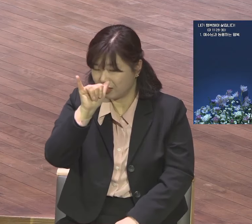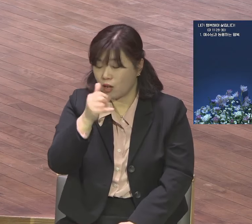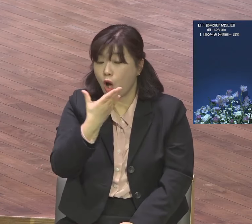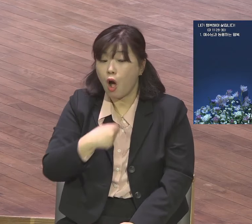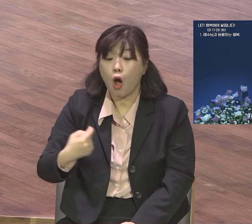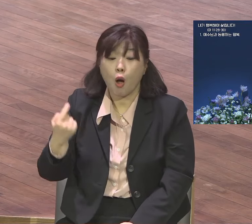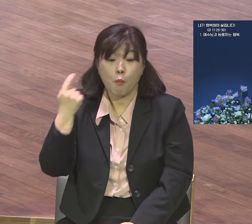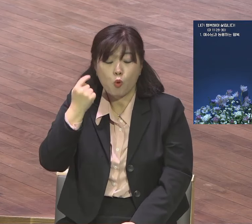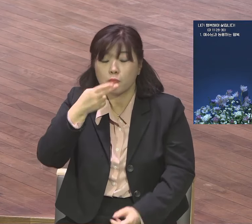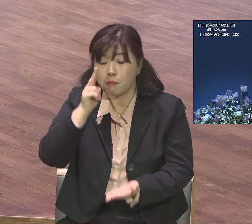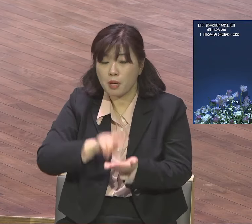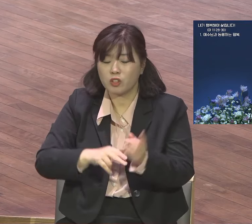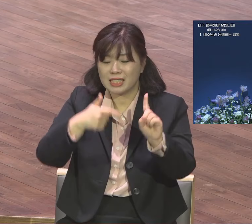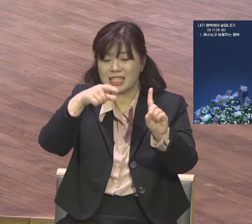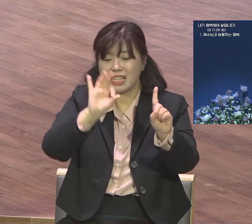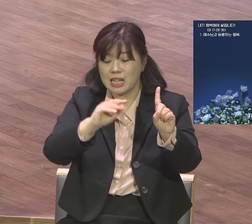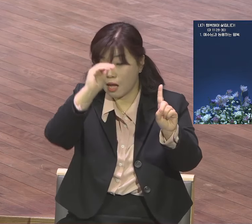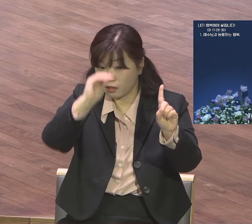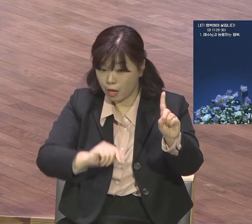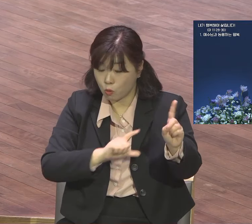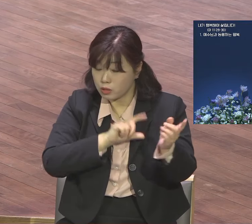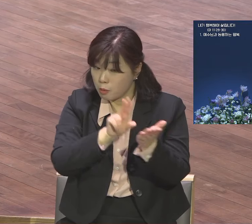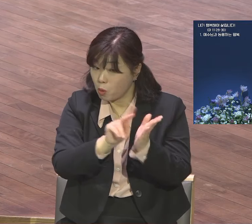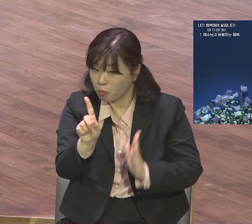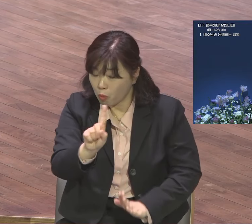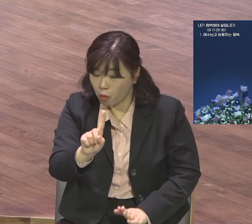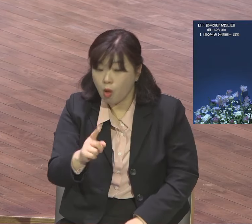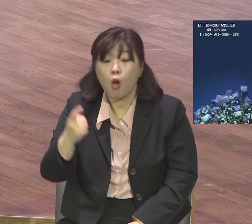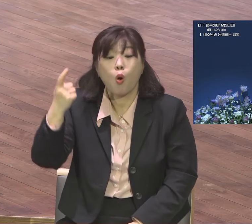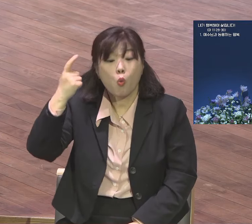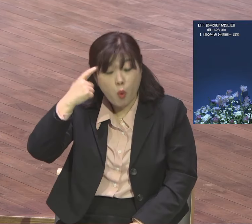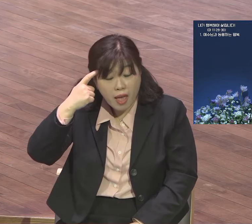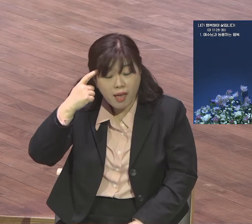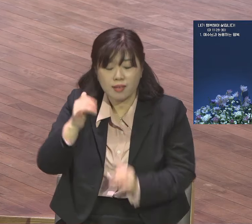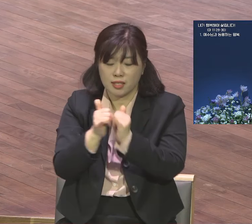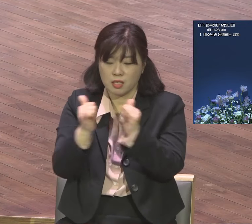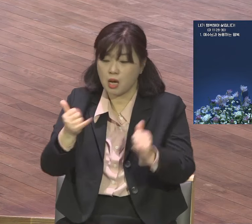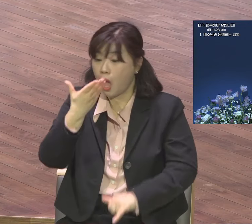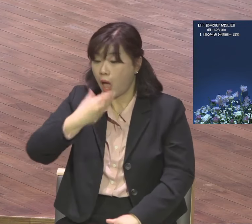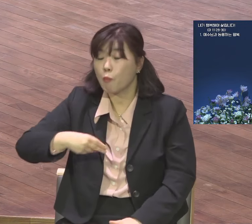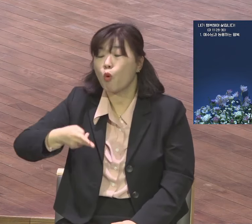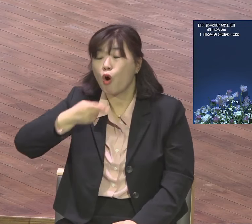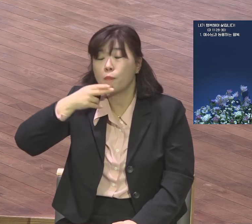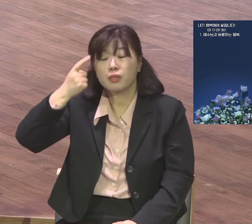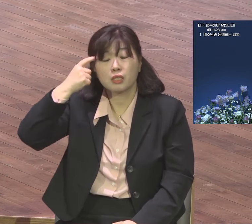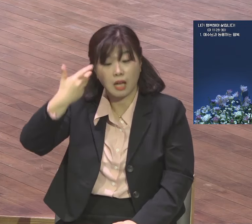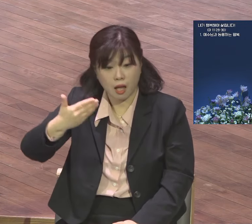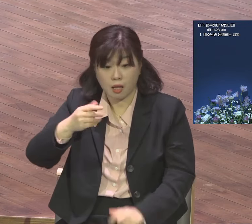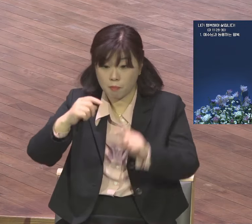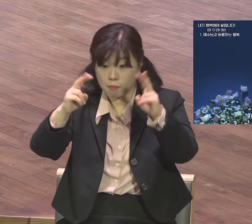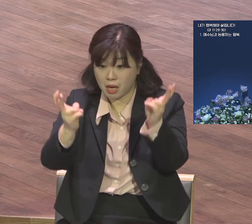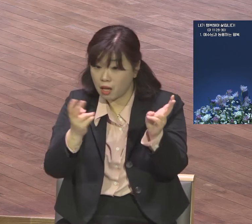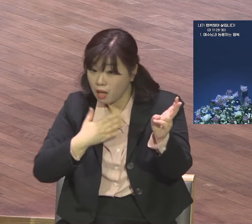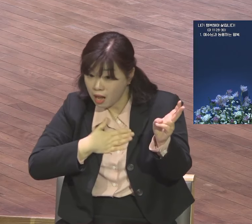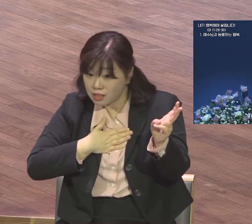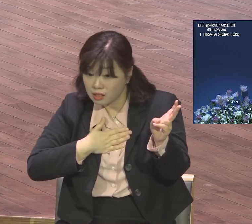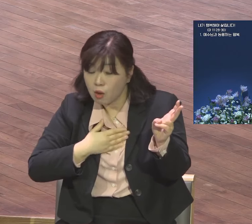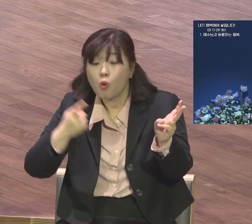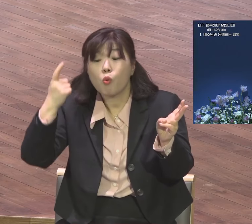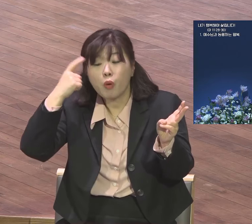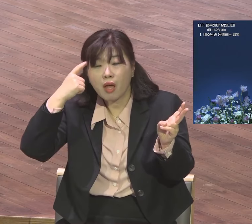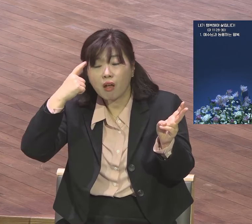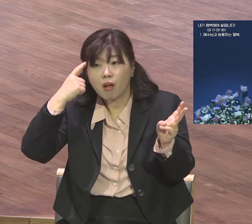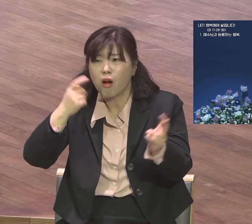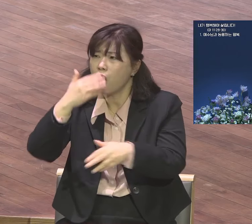무엇입니까? 인간이 하나님을 떠났기 때문입니다. 그래서 인간의 행복은